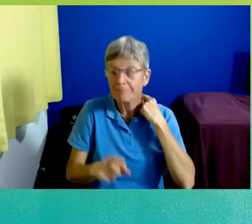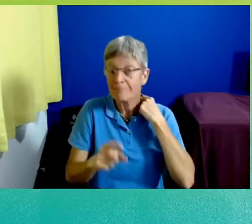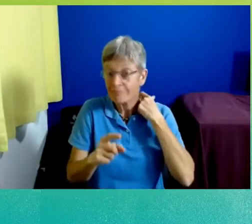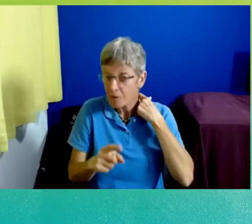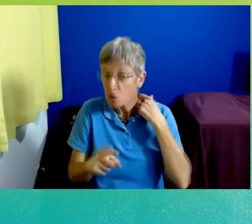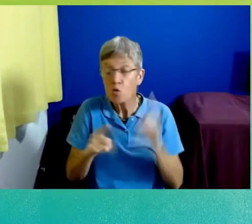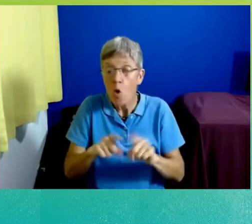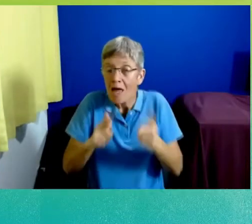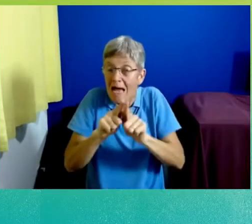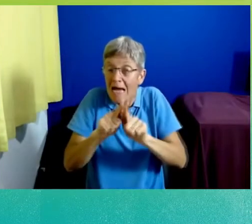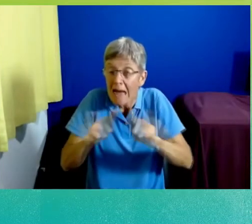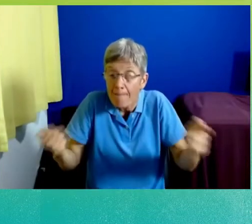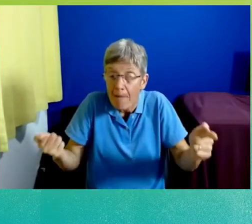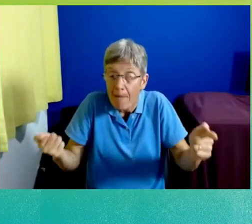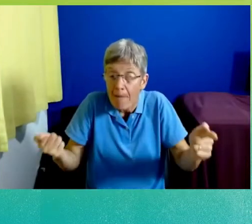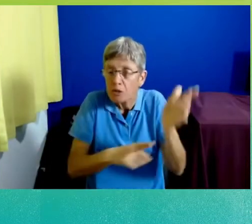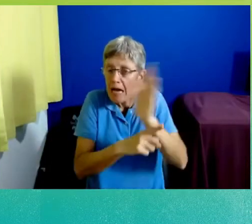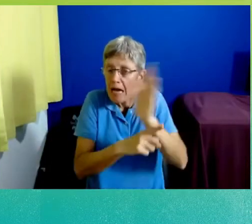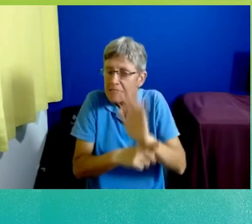Eu estou olhando para a rua,